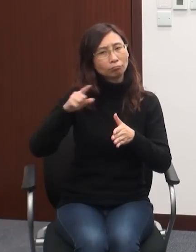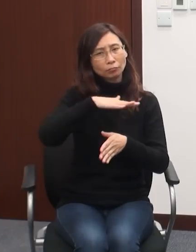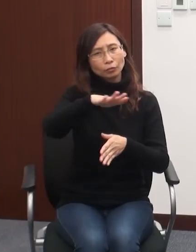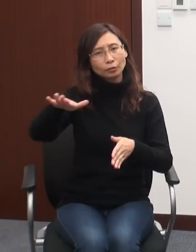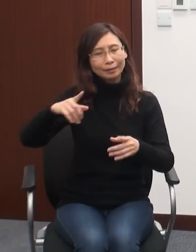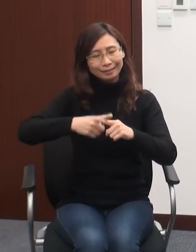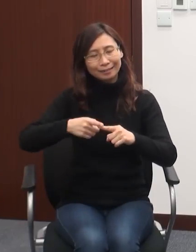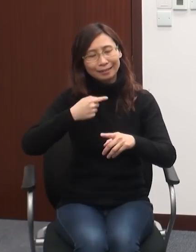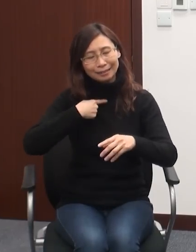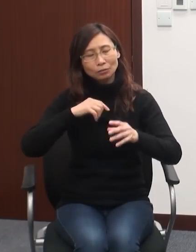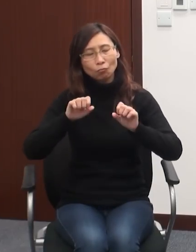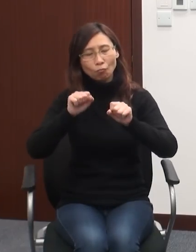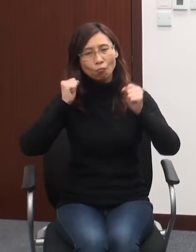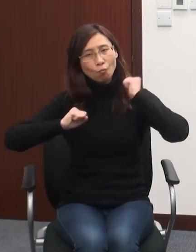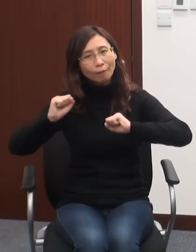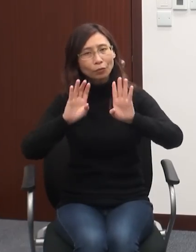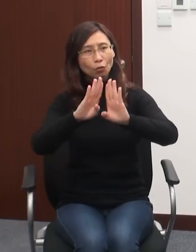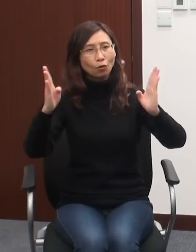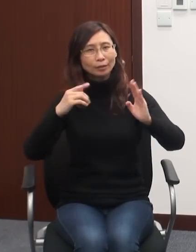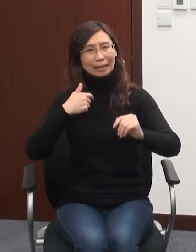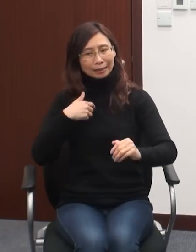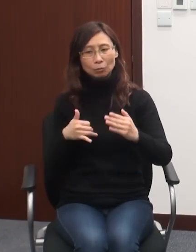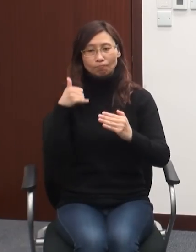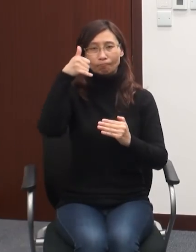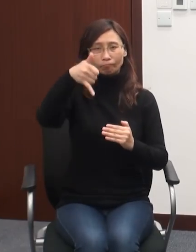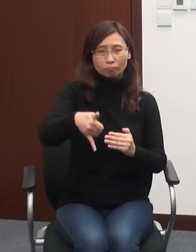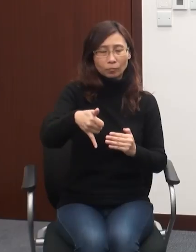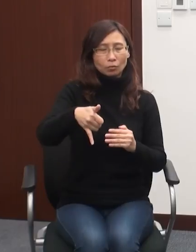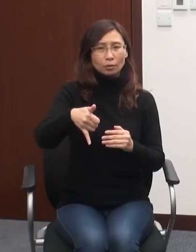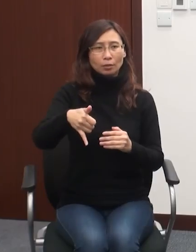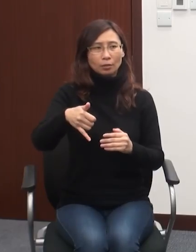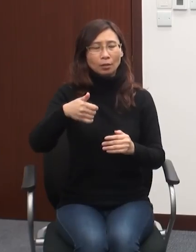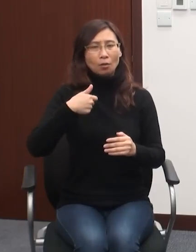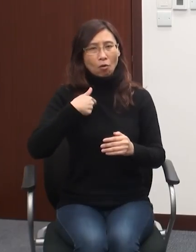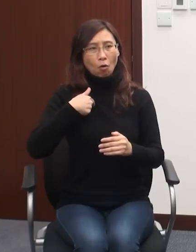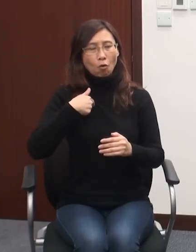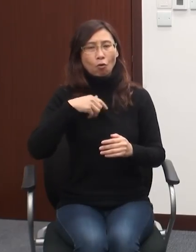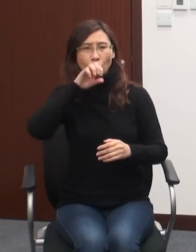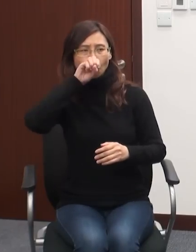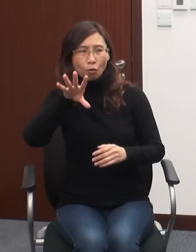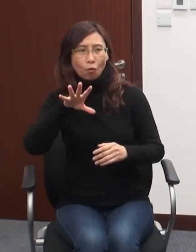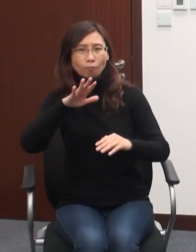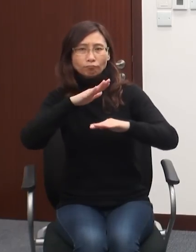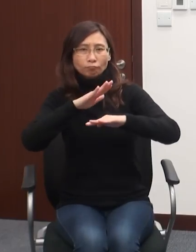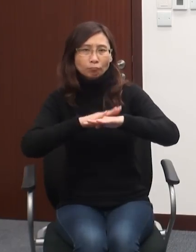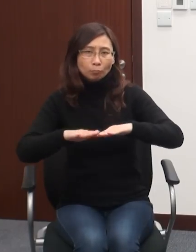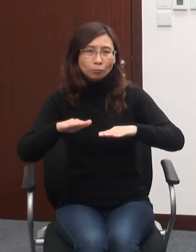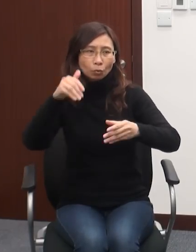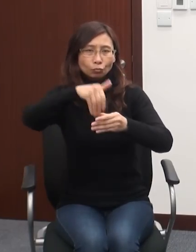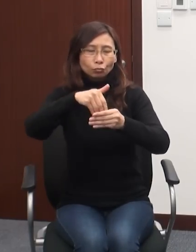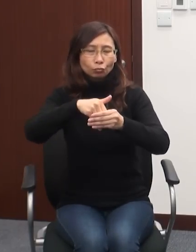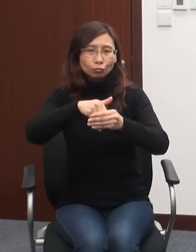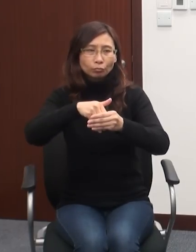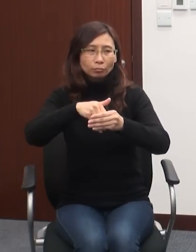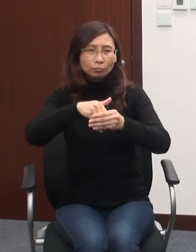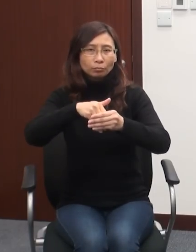要開展成個運動嘅話咧，佢哋要跳出嚟咯，唔好即係好似講我淨係講普選嘅啫，其他我哋唔講嘅，冇意思